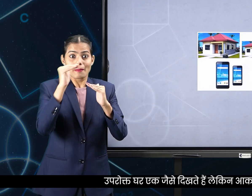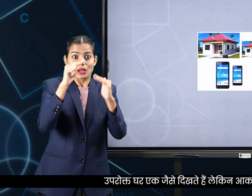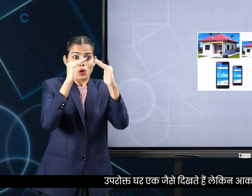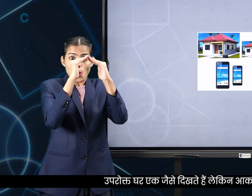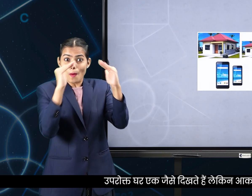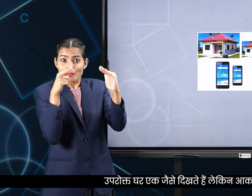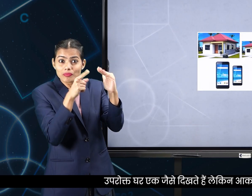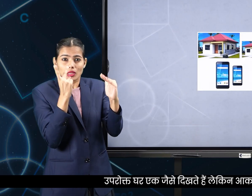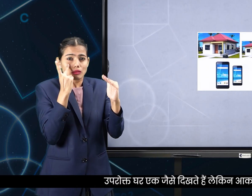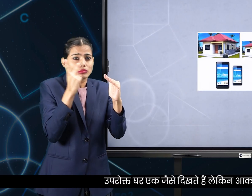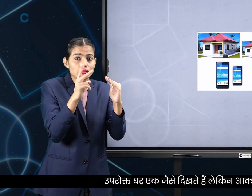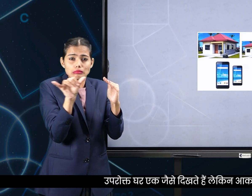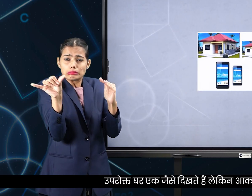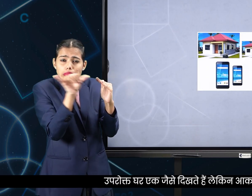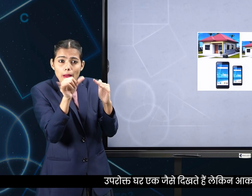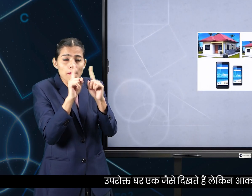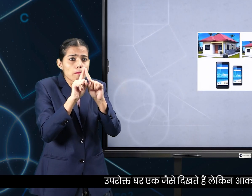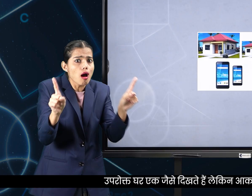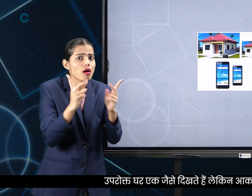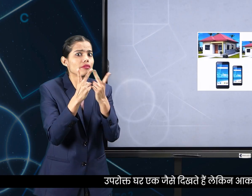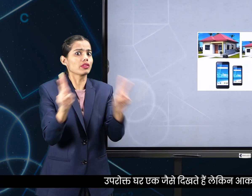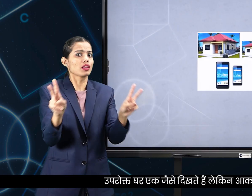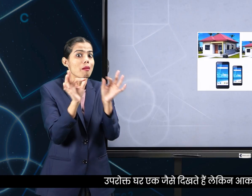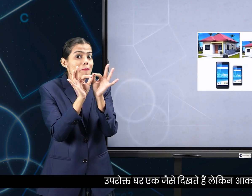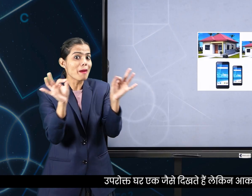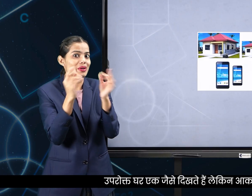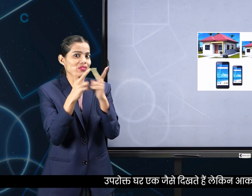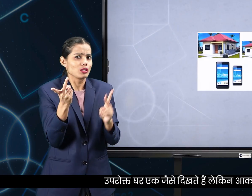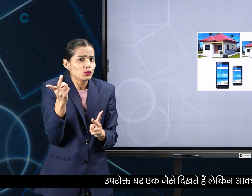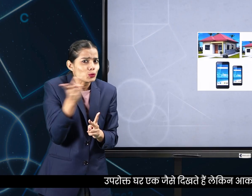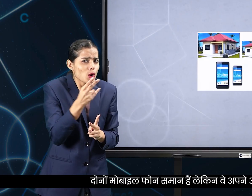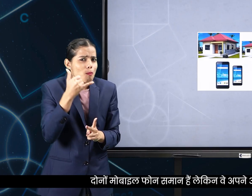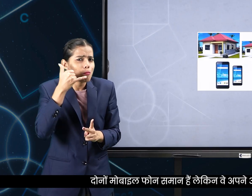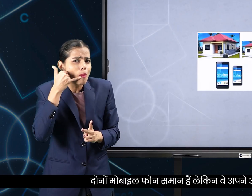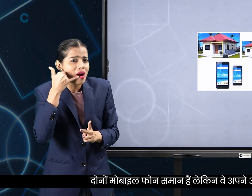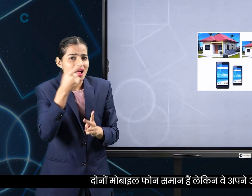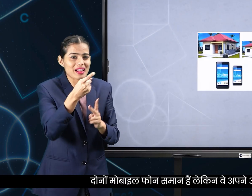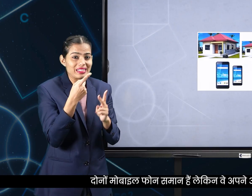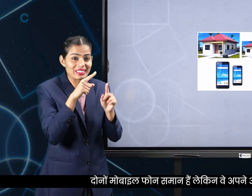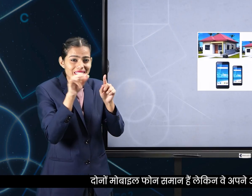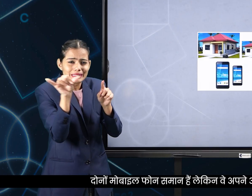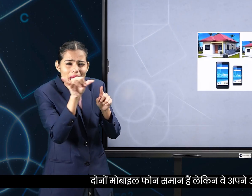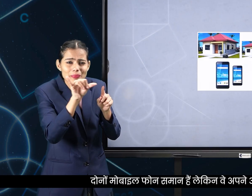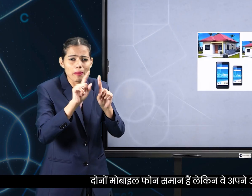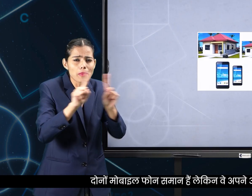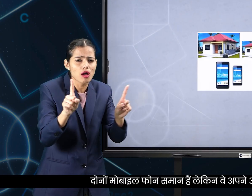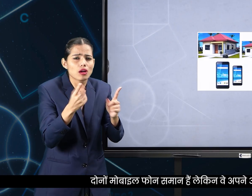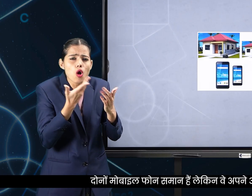उपरोक्त घर एक जैसे दिखते हैं लेकिन आकार में भिन्न है। दोनों मोबाइल फोन समान है लेकिन